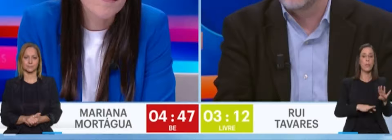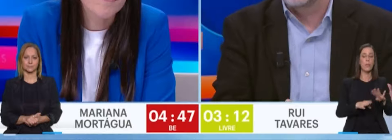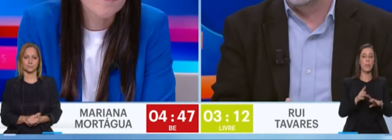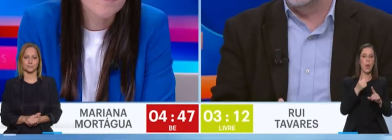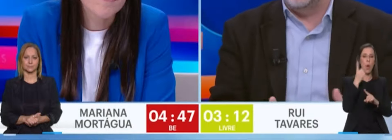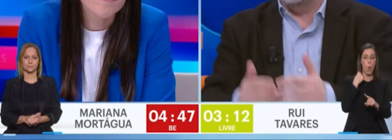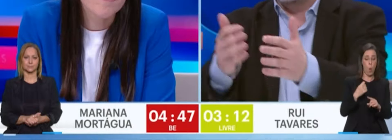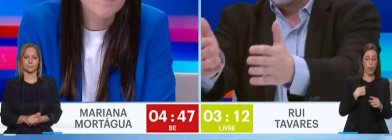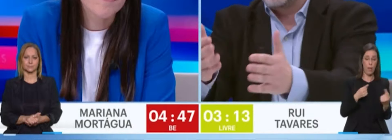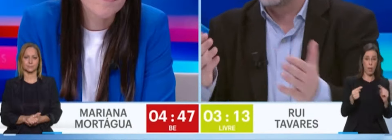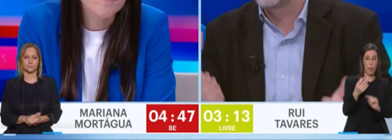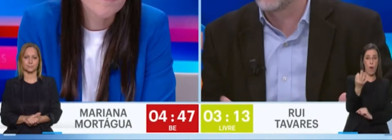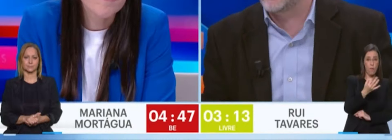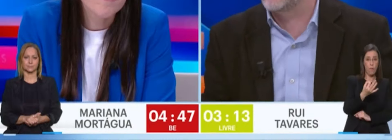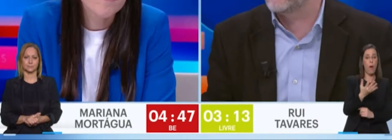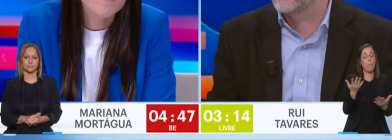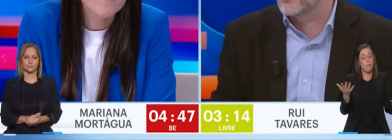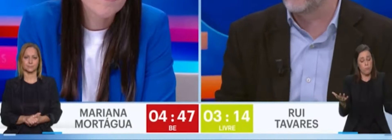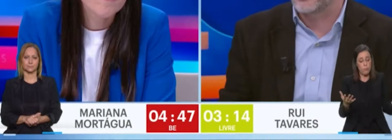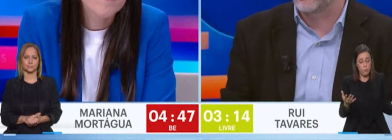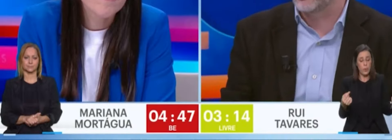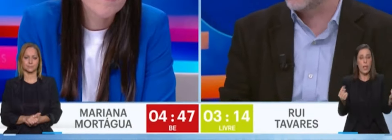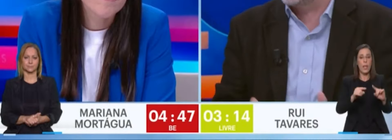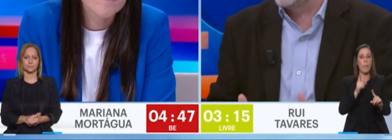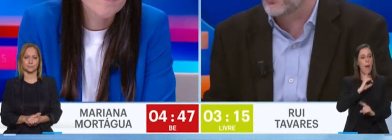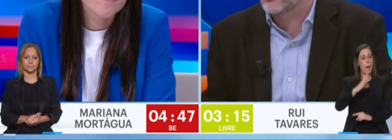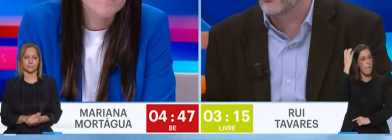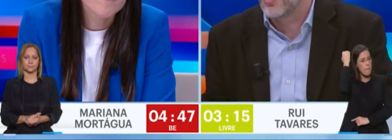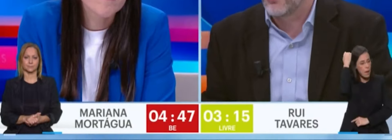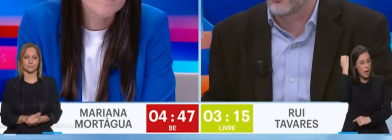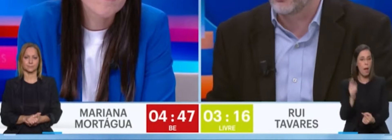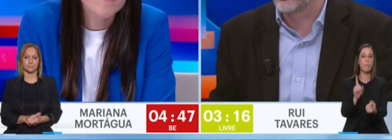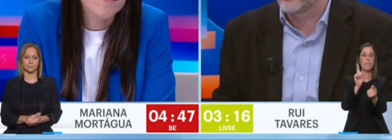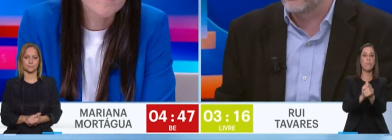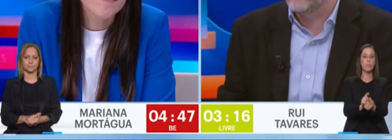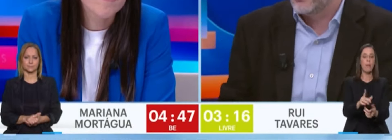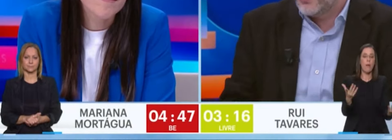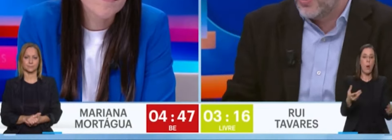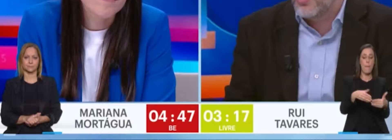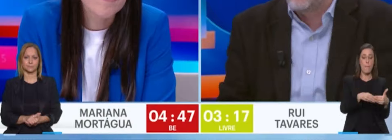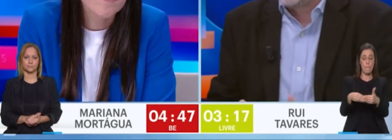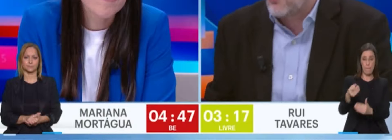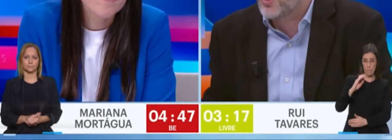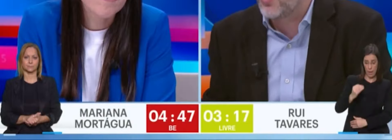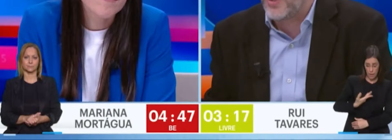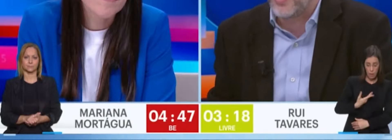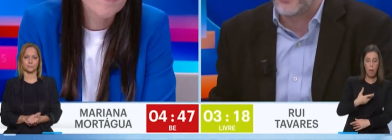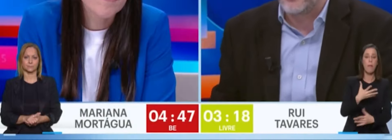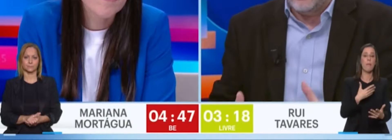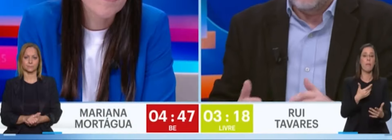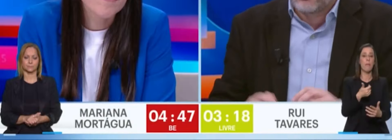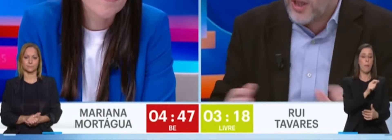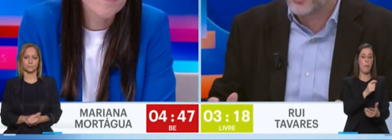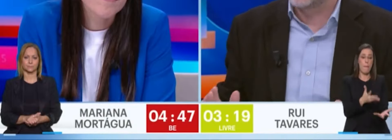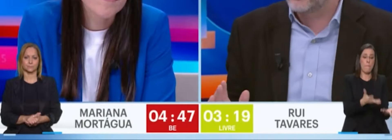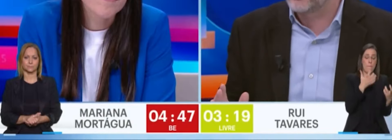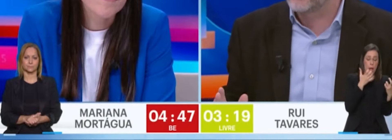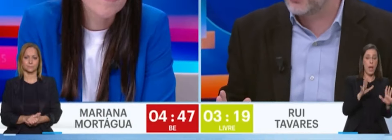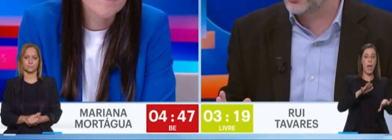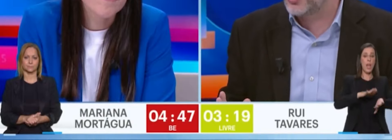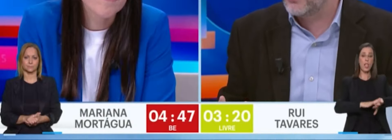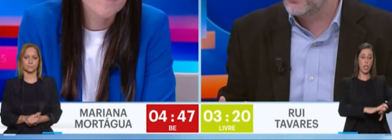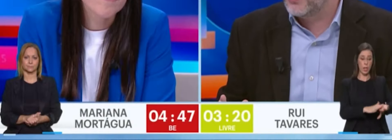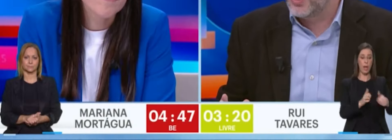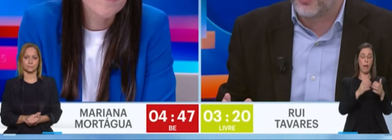ganhar eh é o no debate que a Mariana Mortágua fez com com o Luís Montenegro que o bloco fez por ganhar toda a esquerda